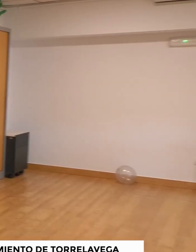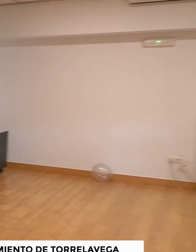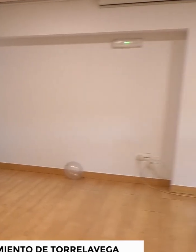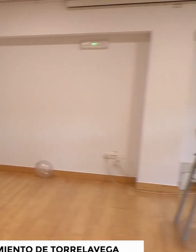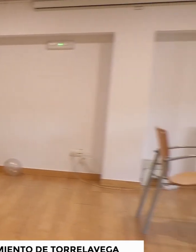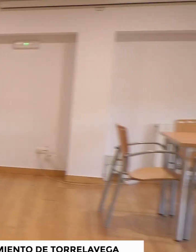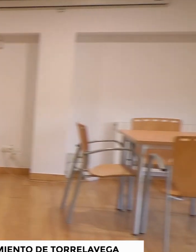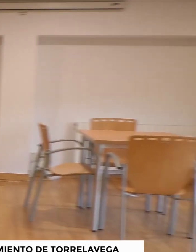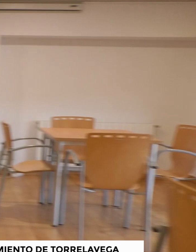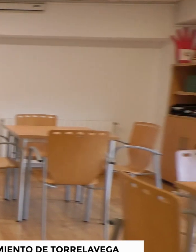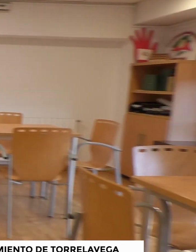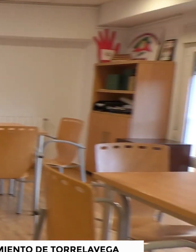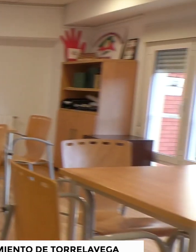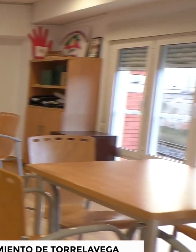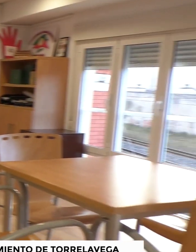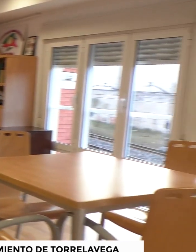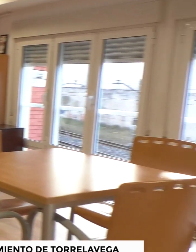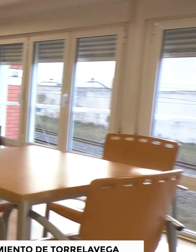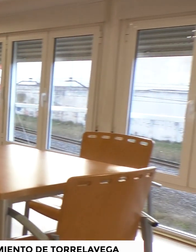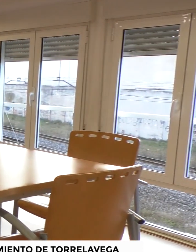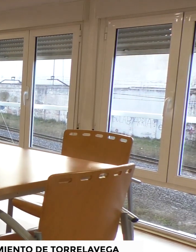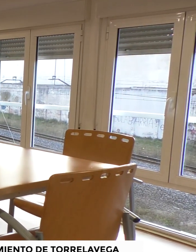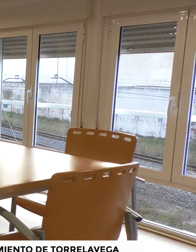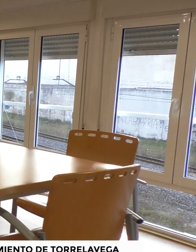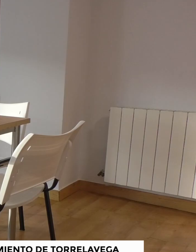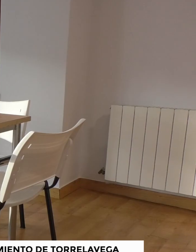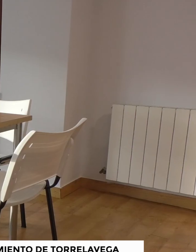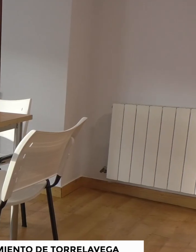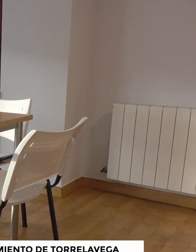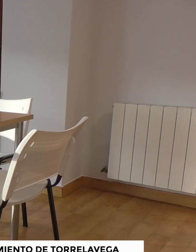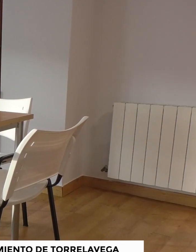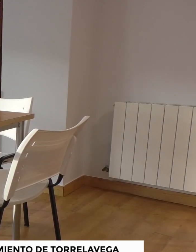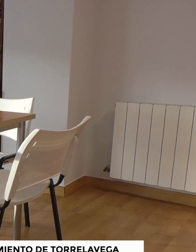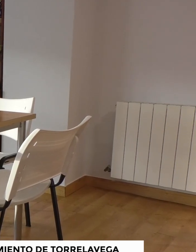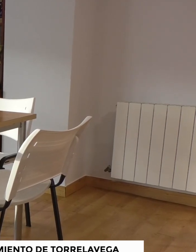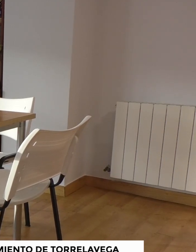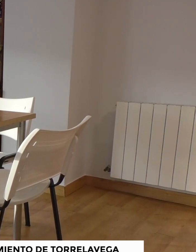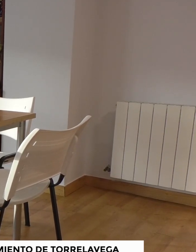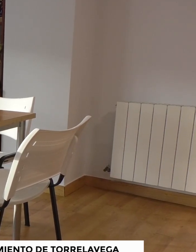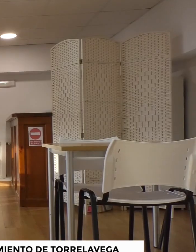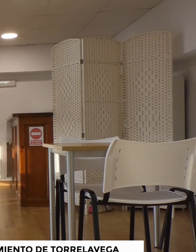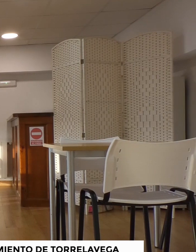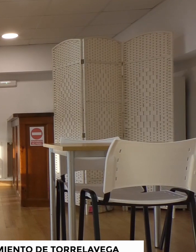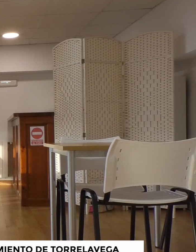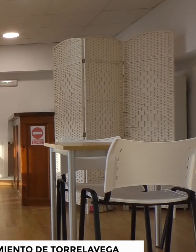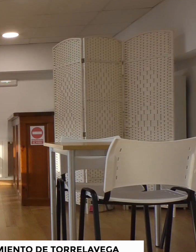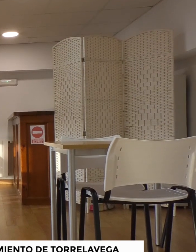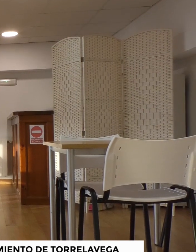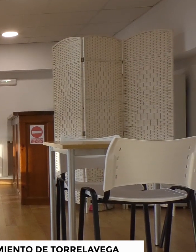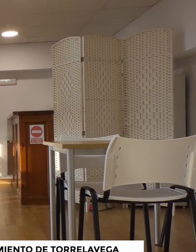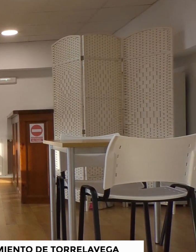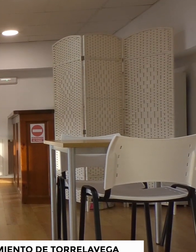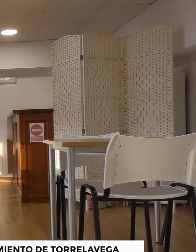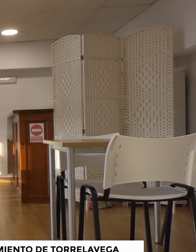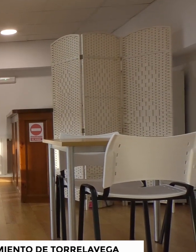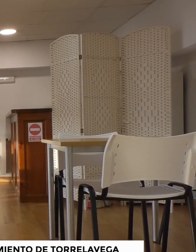antelación. Ahora aquí tenemos con todo el horario disponible y vamos, sábado,